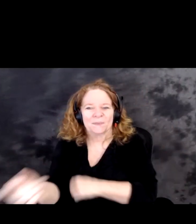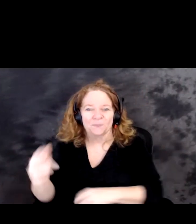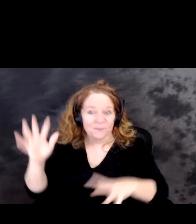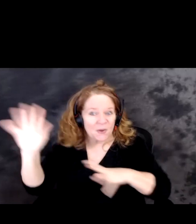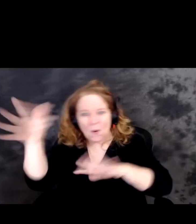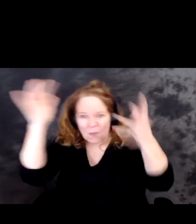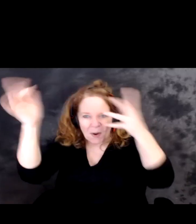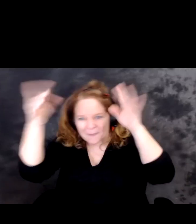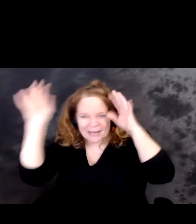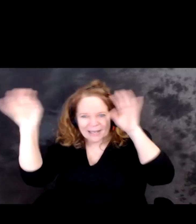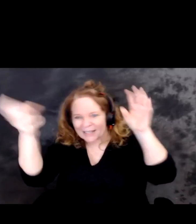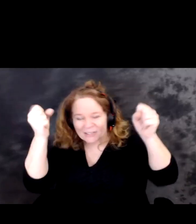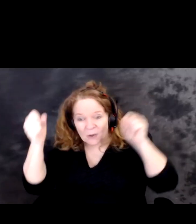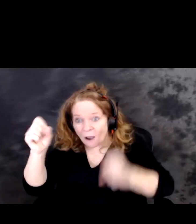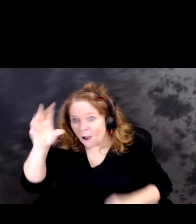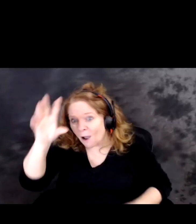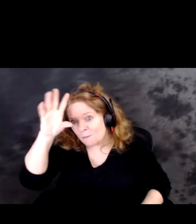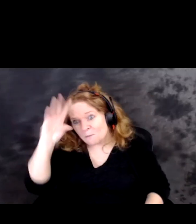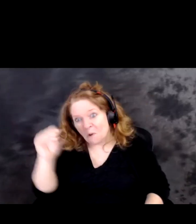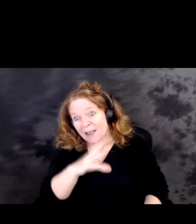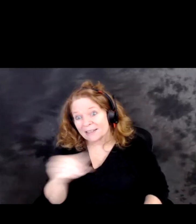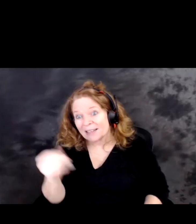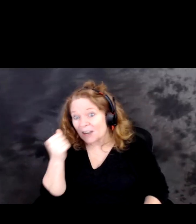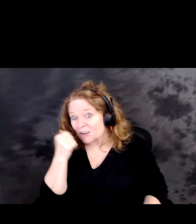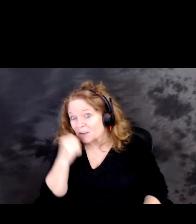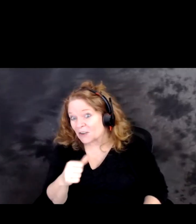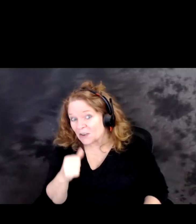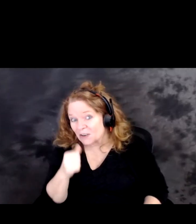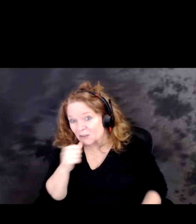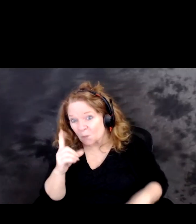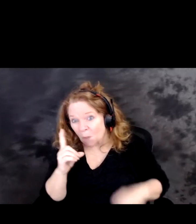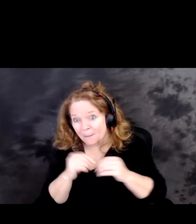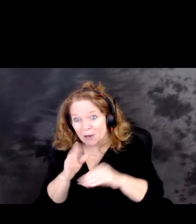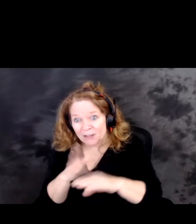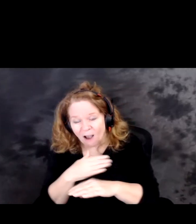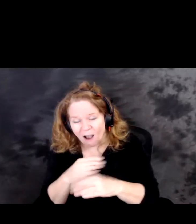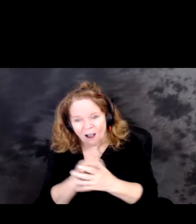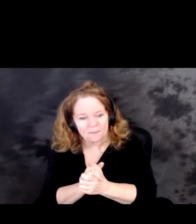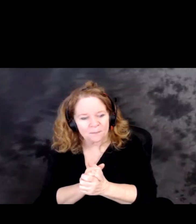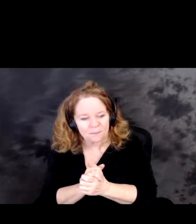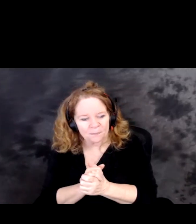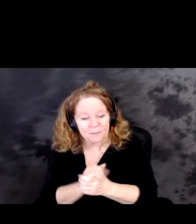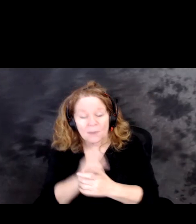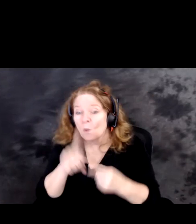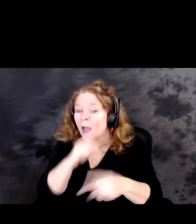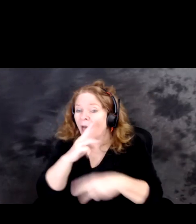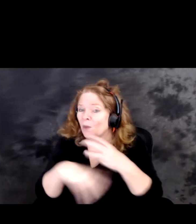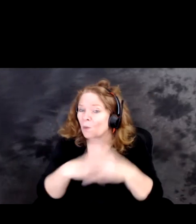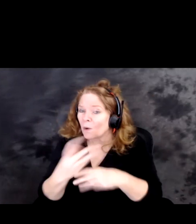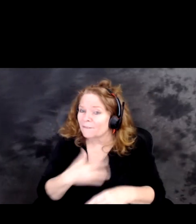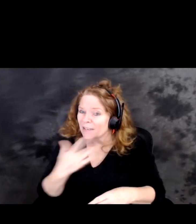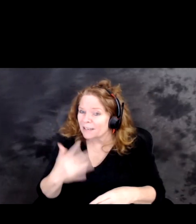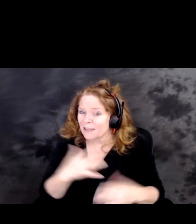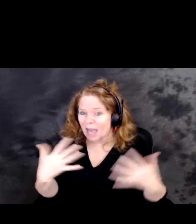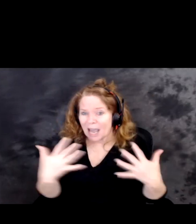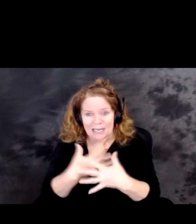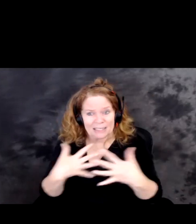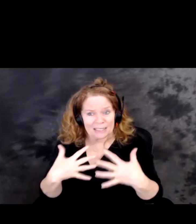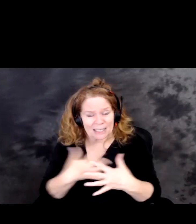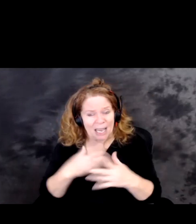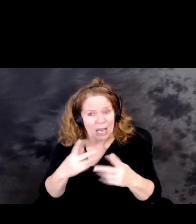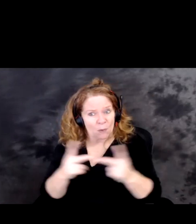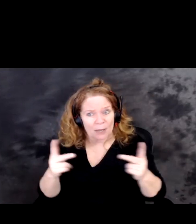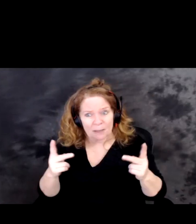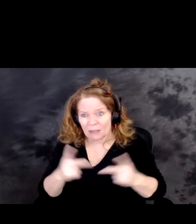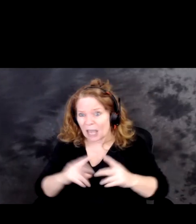doo-doo. Whoopity-doo, niños y niñas. Una canción más. Cuando el mundo se siente